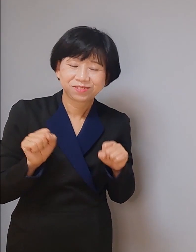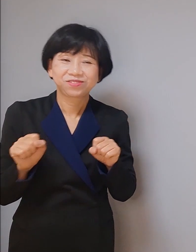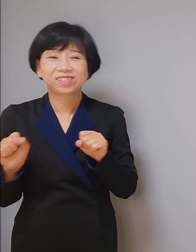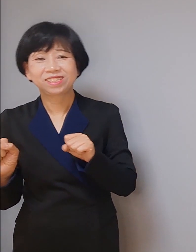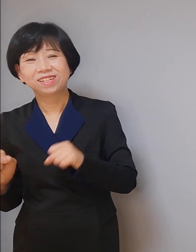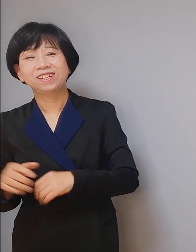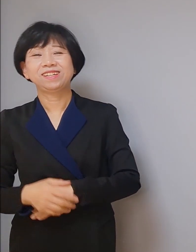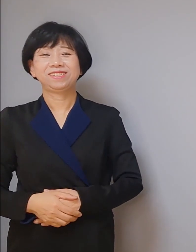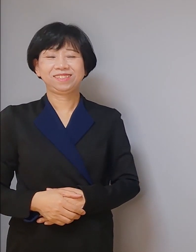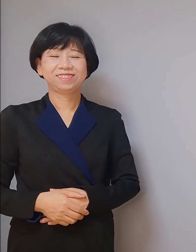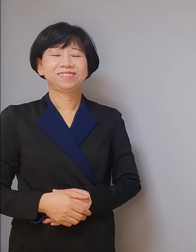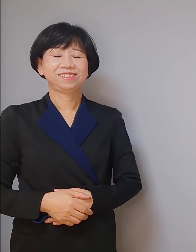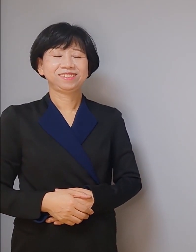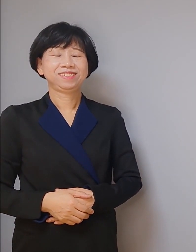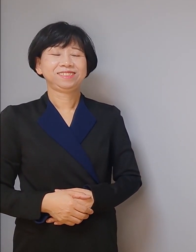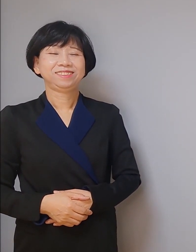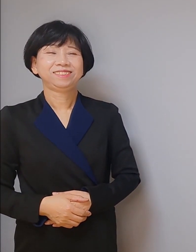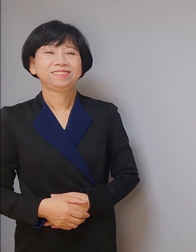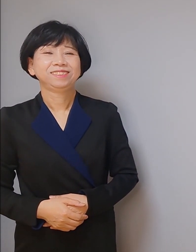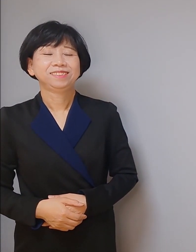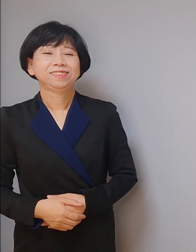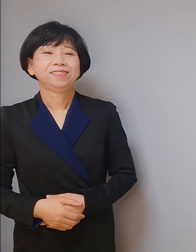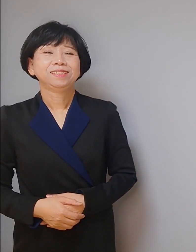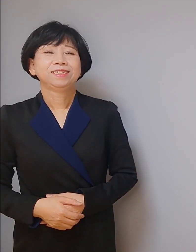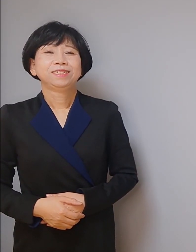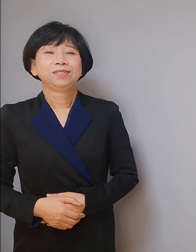안녕하세요. 네.